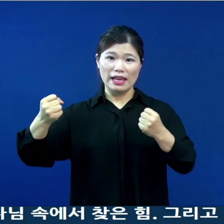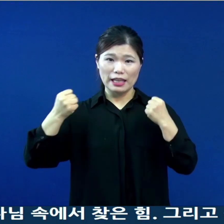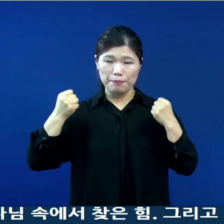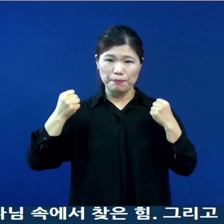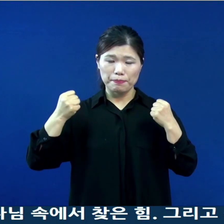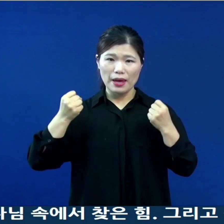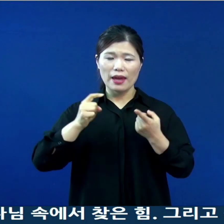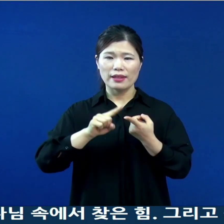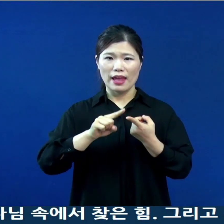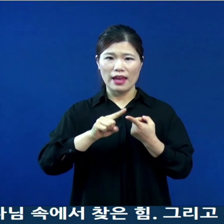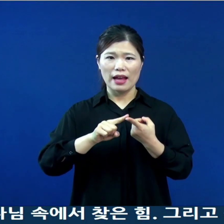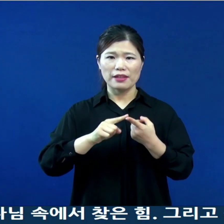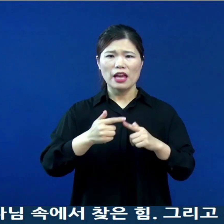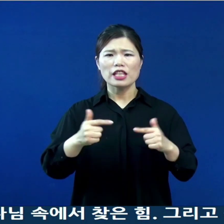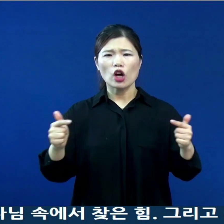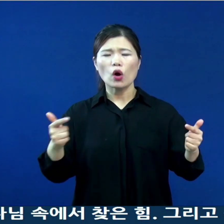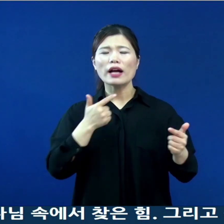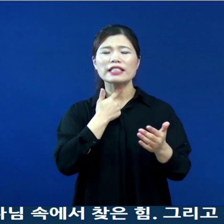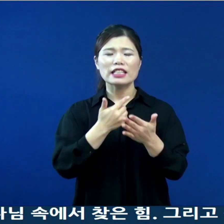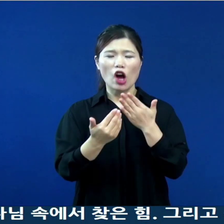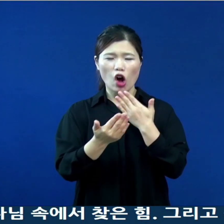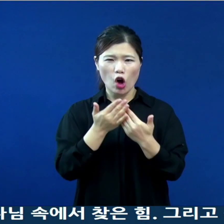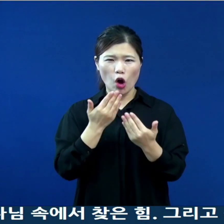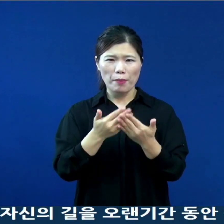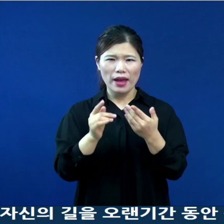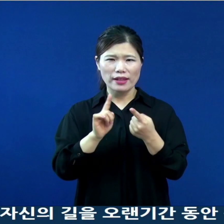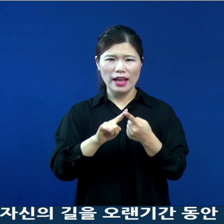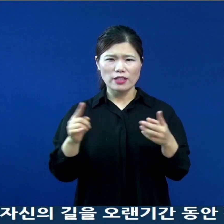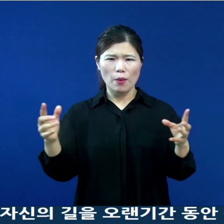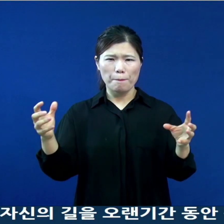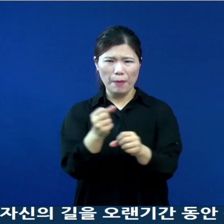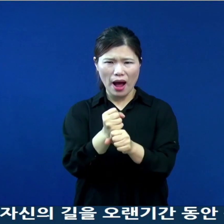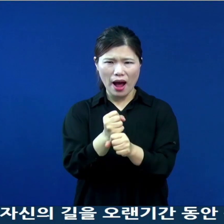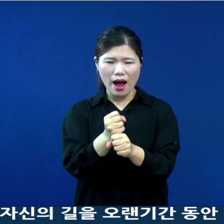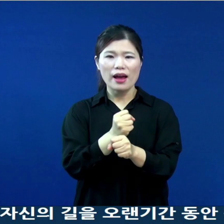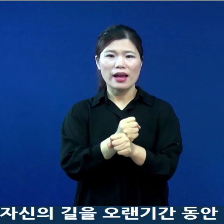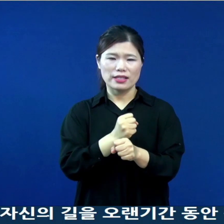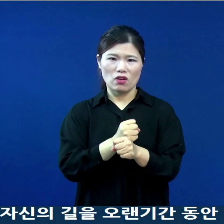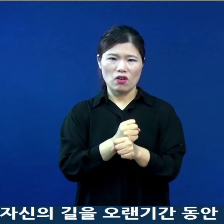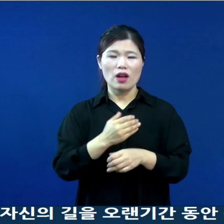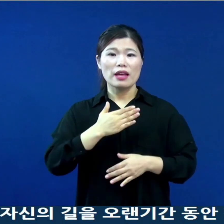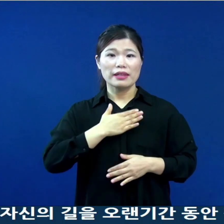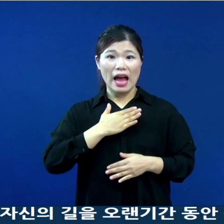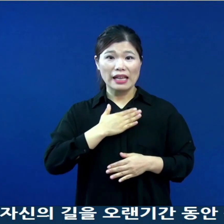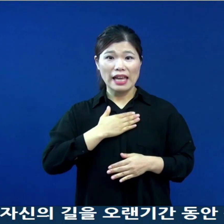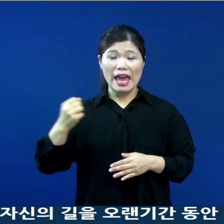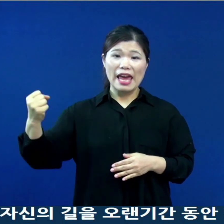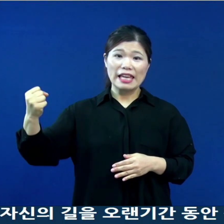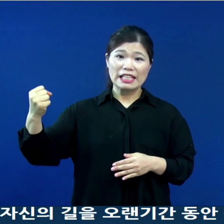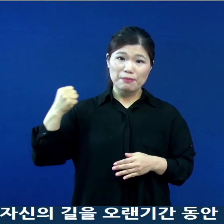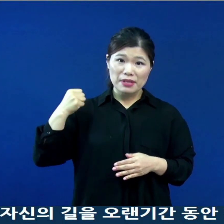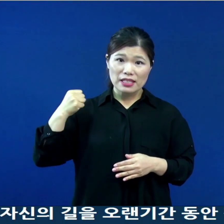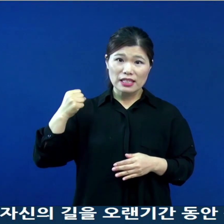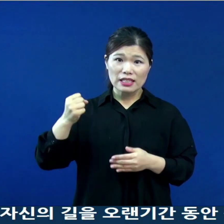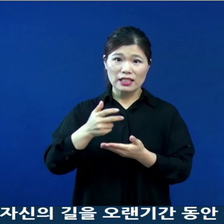것들이, 이런 경험들이 집약하여서 나의 힘이신 여호와여.